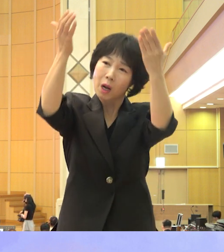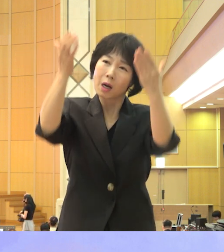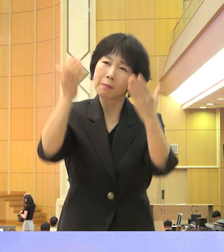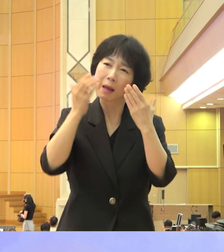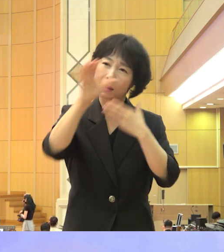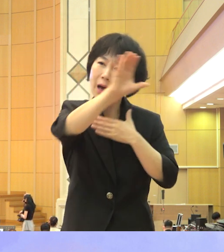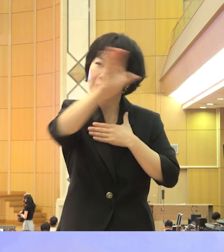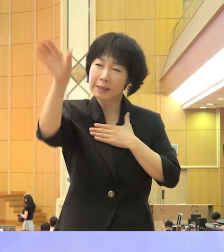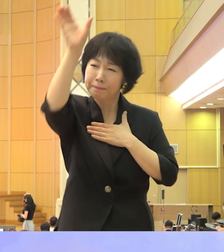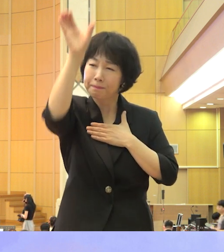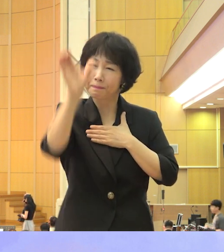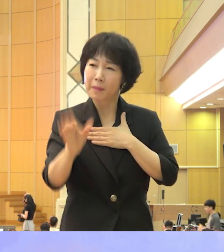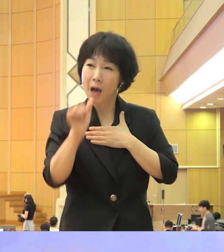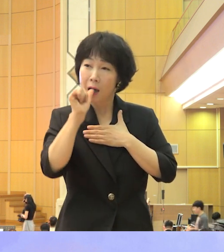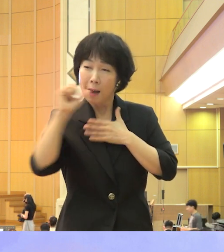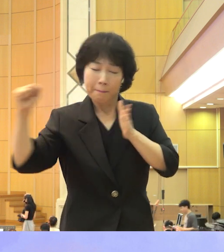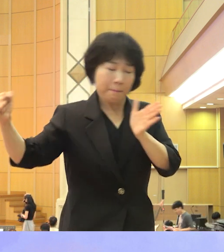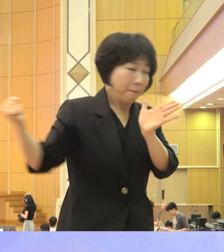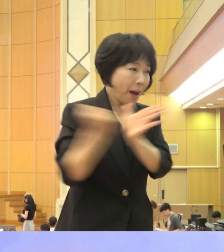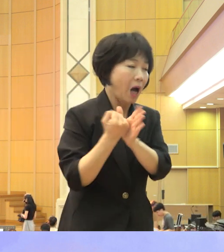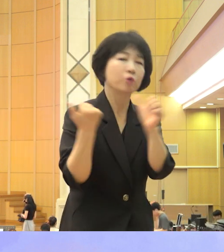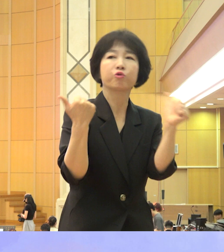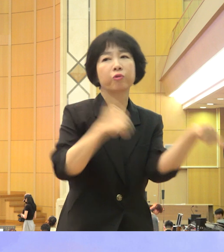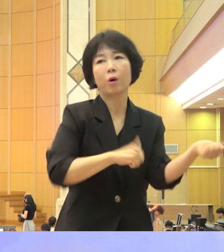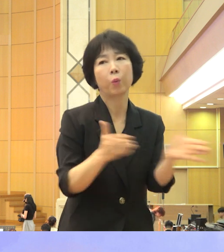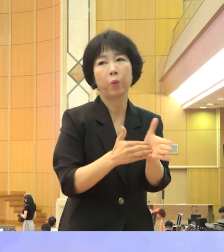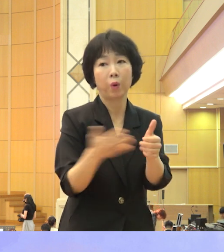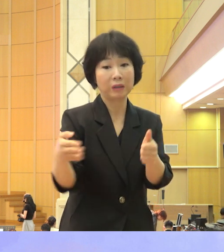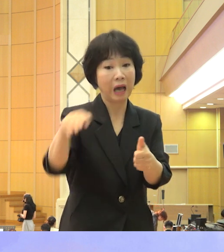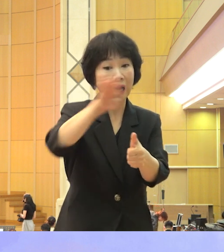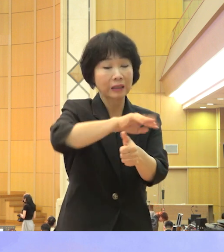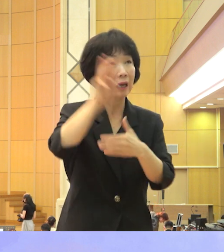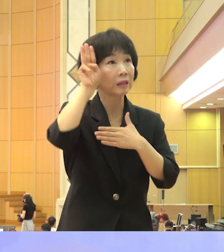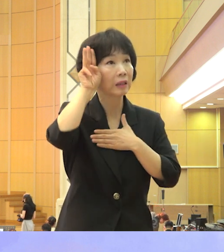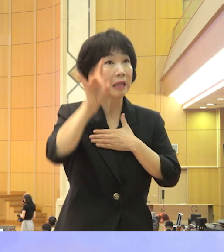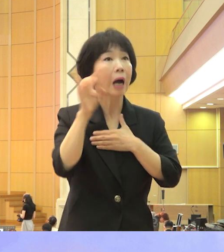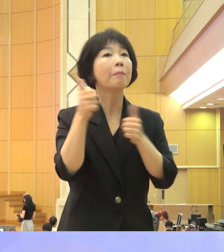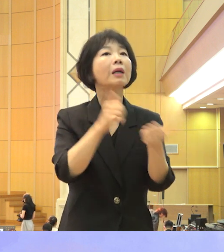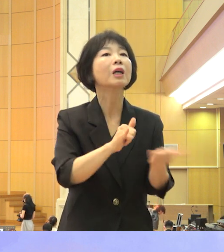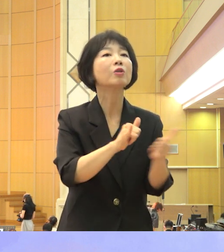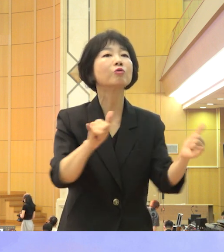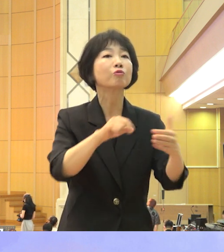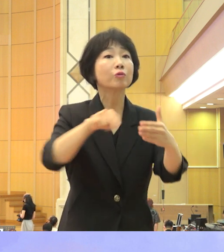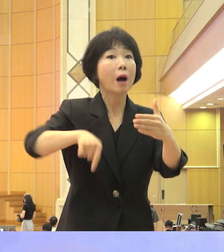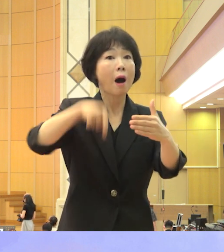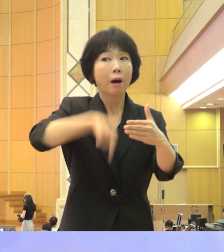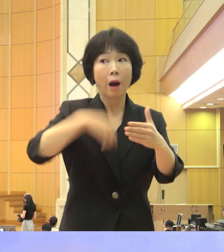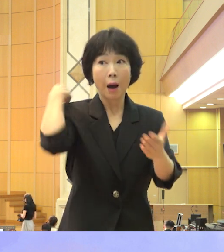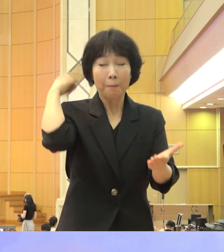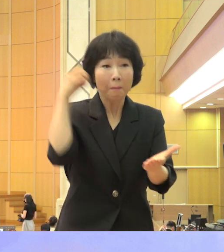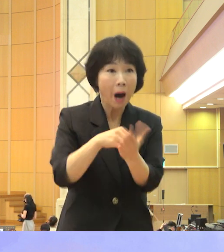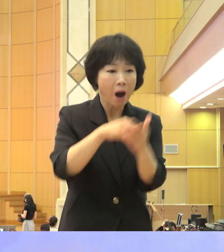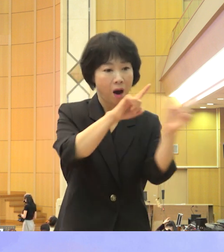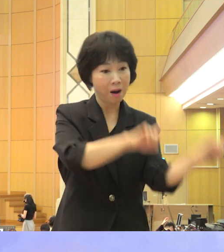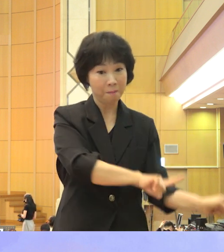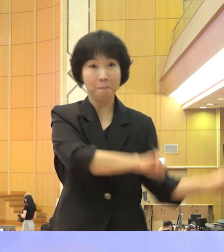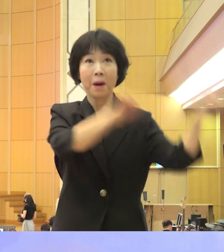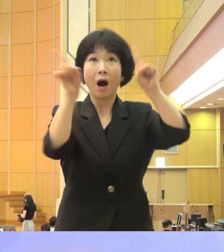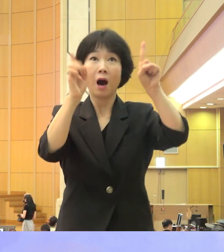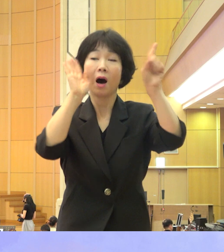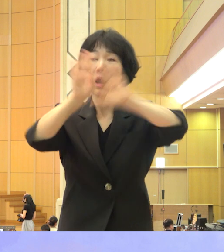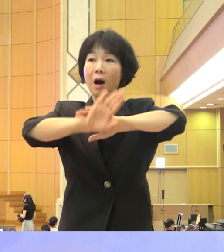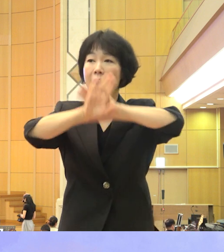빌라도에게 고난을 받으사 십자가에 못 박혀 죽으시고 장사한 지 사흘 만에 죽은 자 가운데서